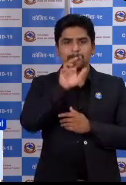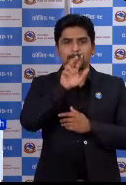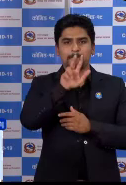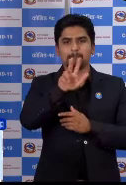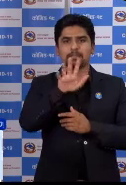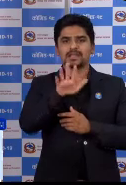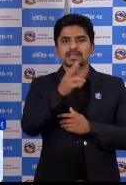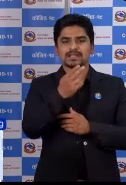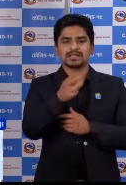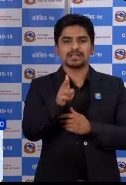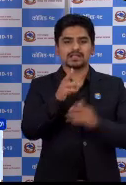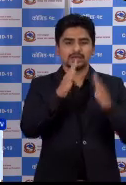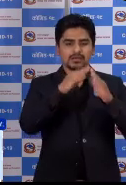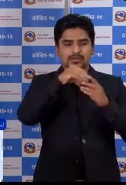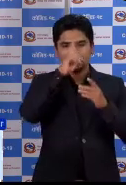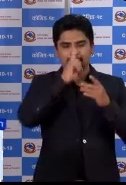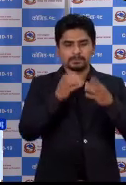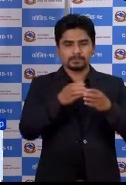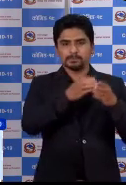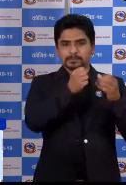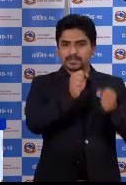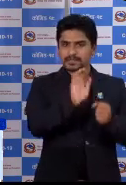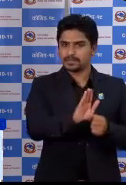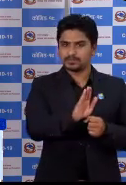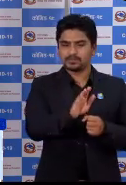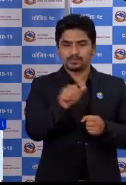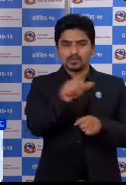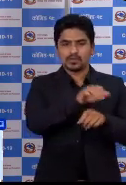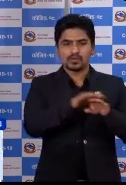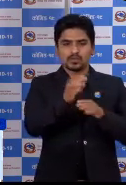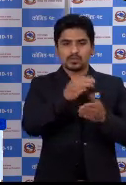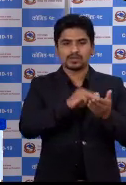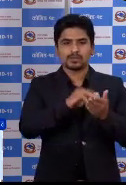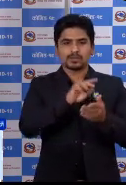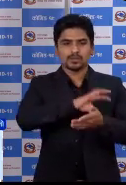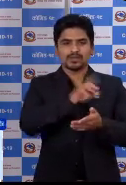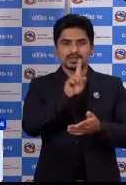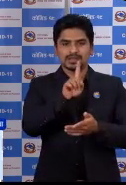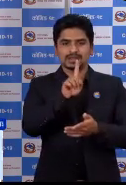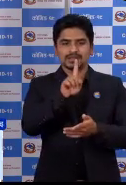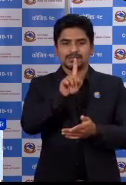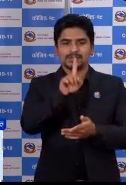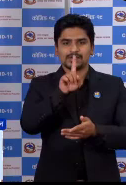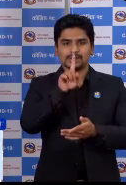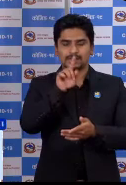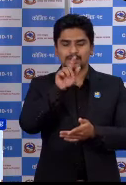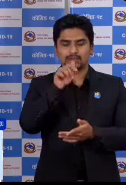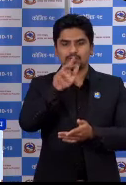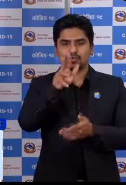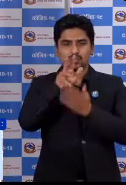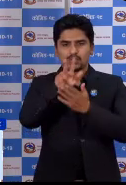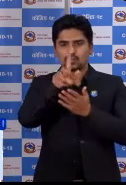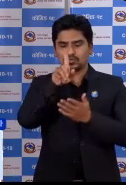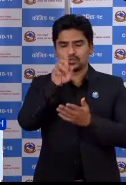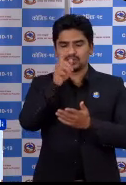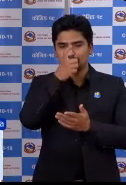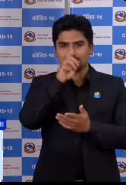12,785 क्वारेन्टाइनमा रहनुभएको छ। उहाँहरूमध्ये प्रदेश नम्बर 1 974, प्रदेश नम्बर 2